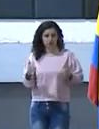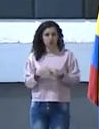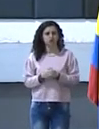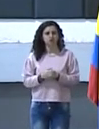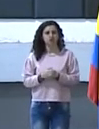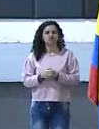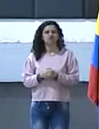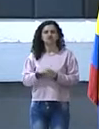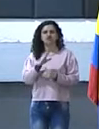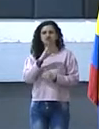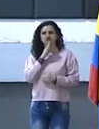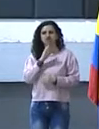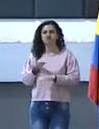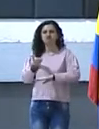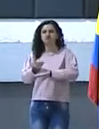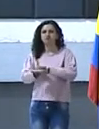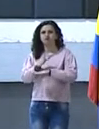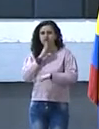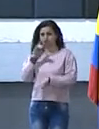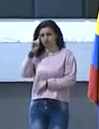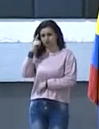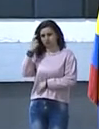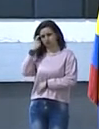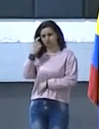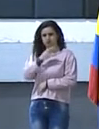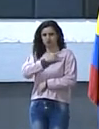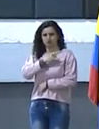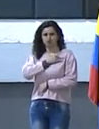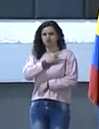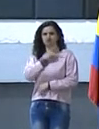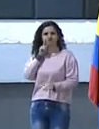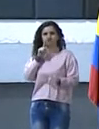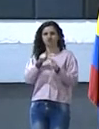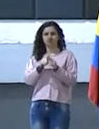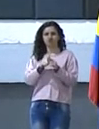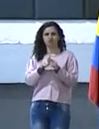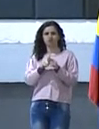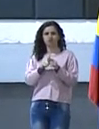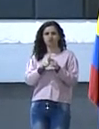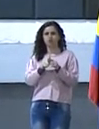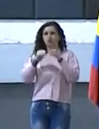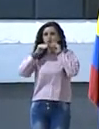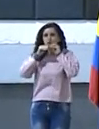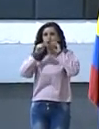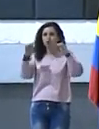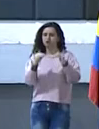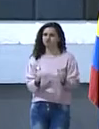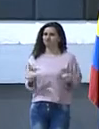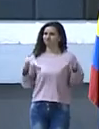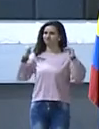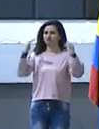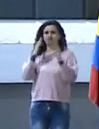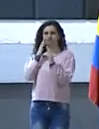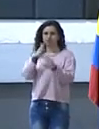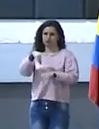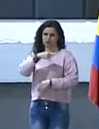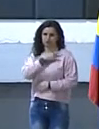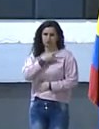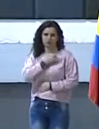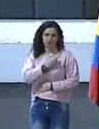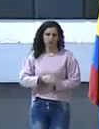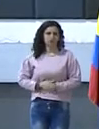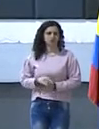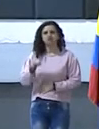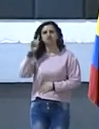iniciativa del gobierno universitario dignificar la universidad dignificar lo público potenciar la universidad el